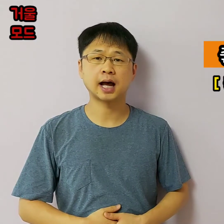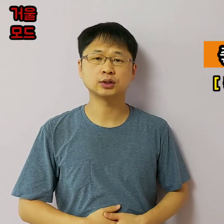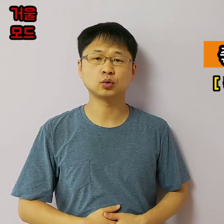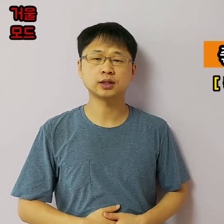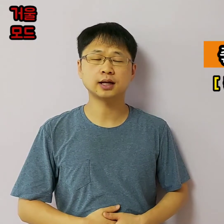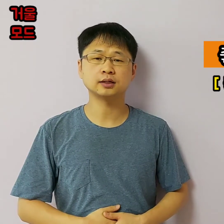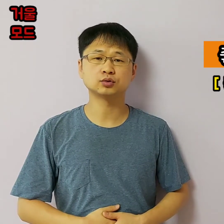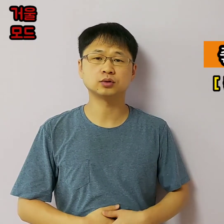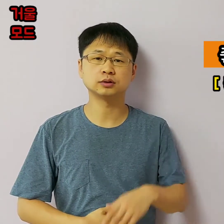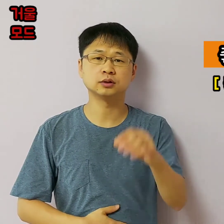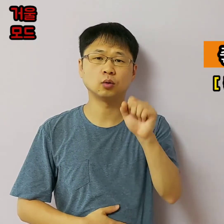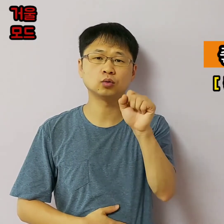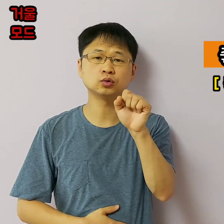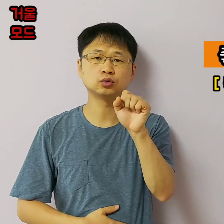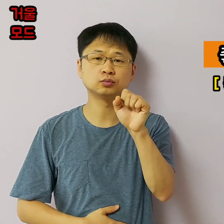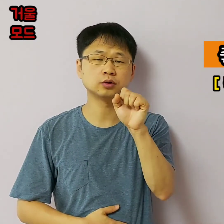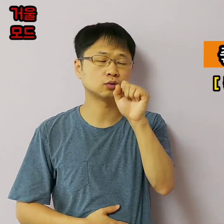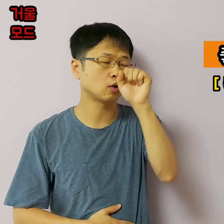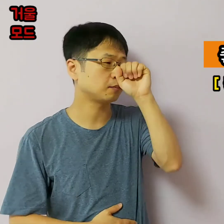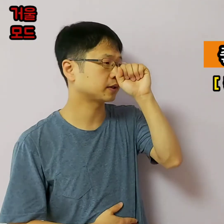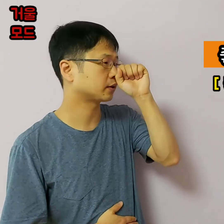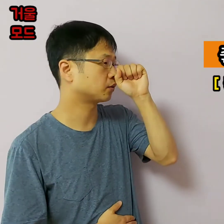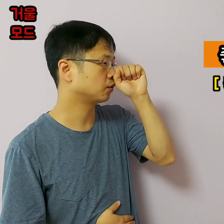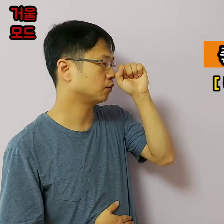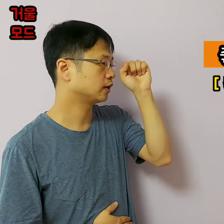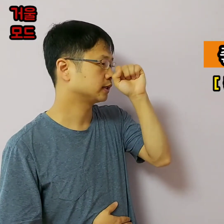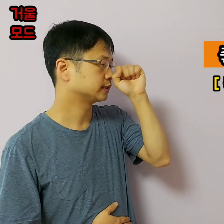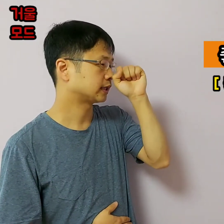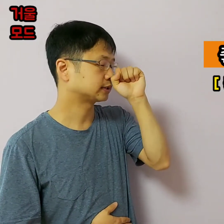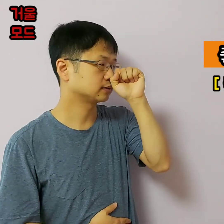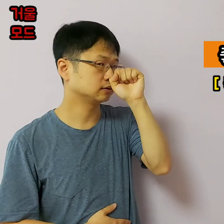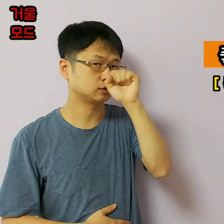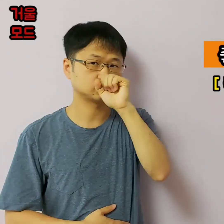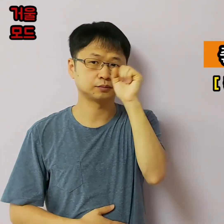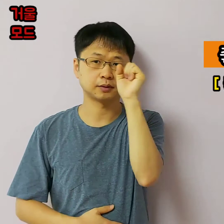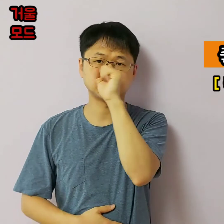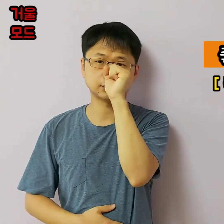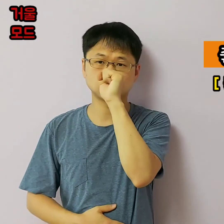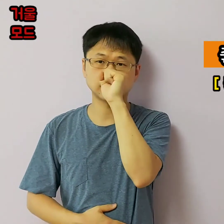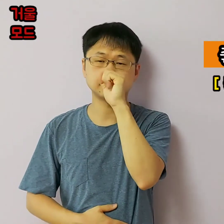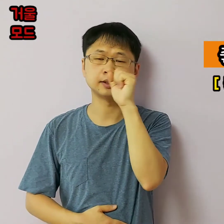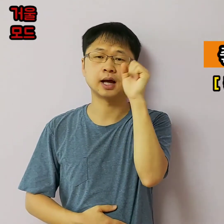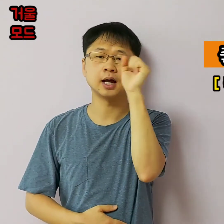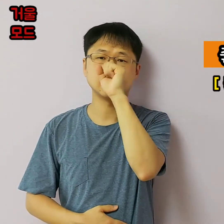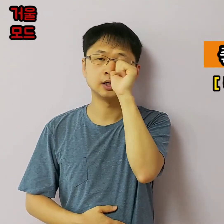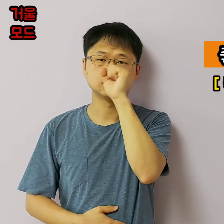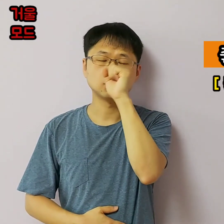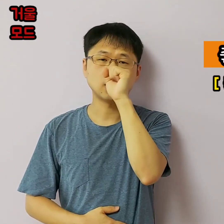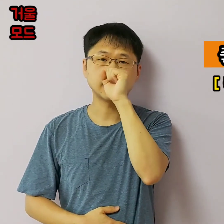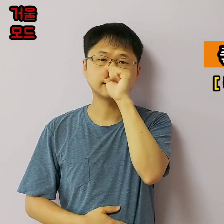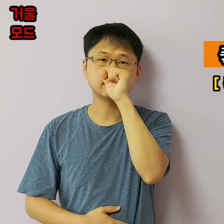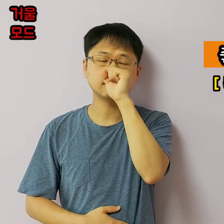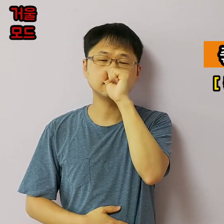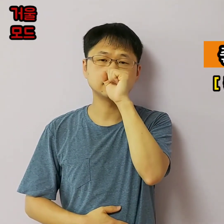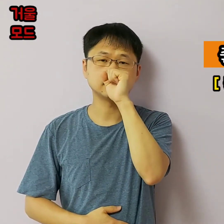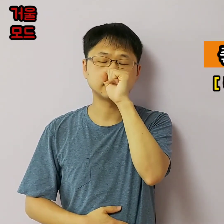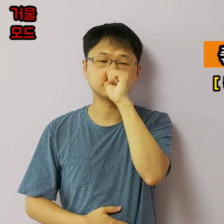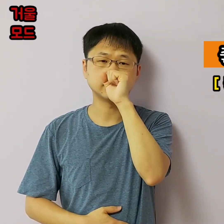하고입니다. 좋다라는 수어는 오른손 주먹을 코앞에 대고 살짝 흔들어 주시면 됩니다. 좋다입니다. 좋았던이기